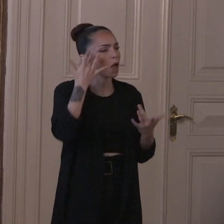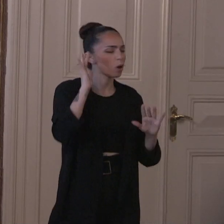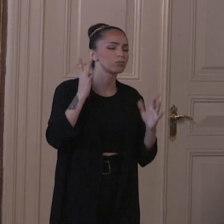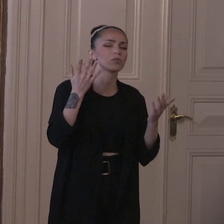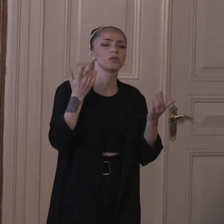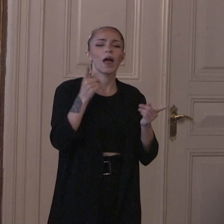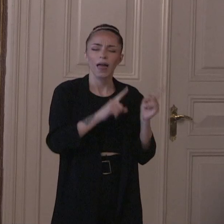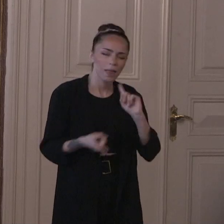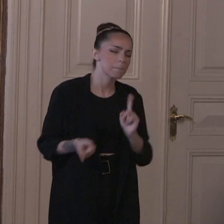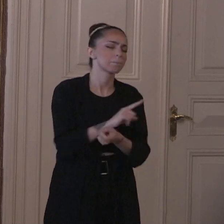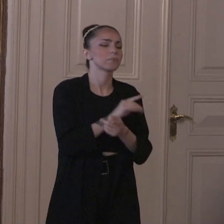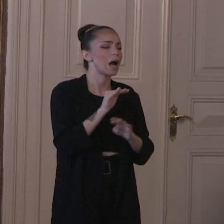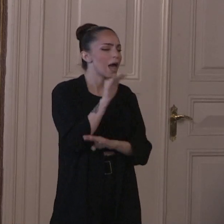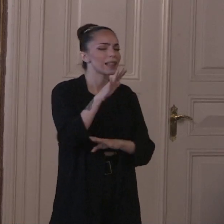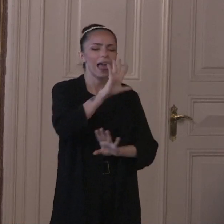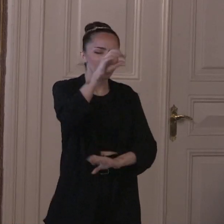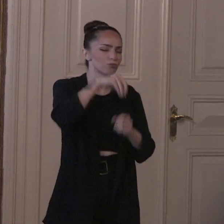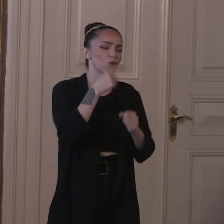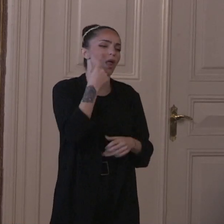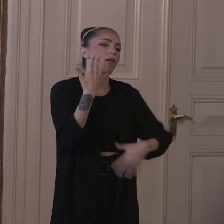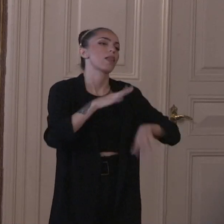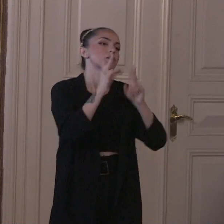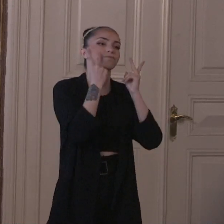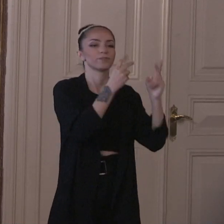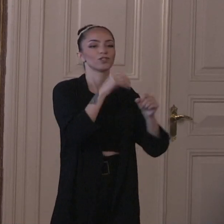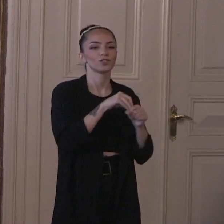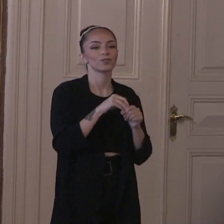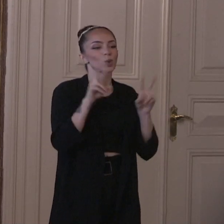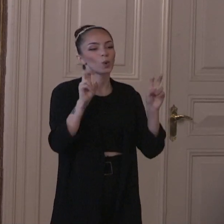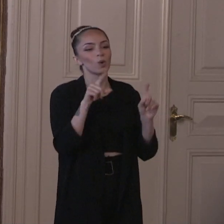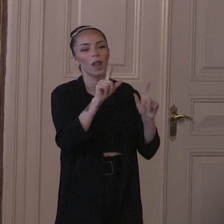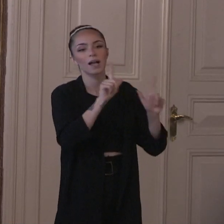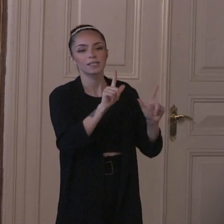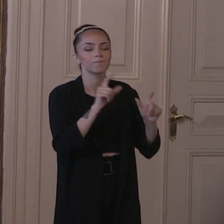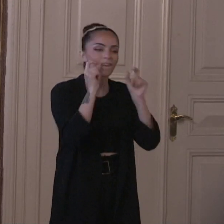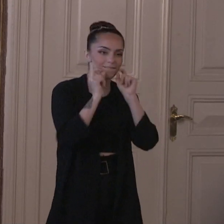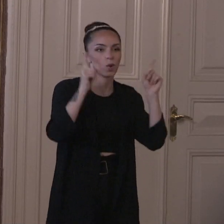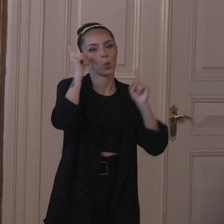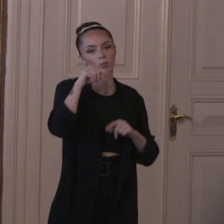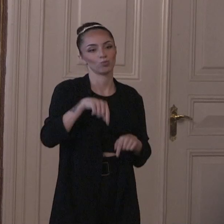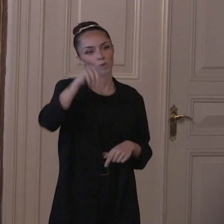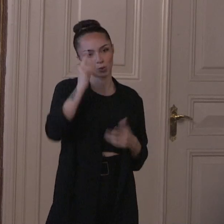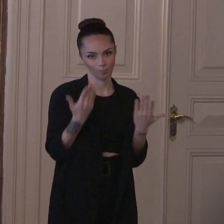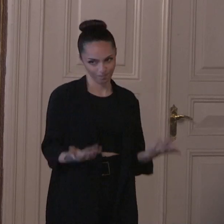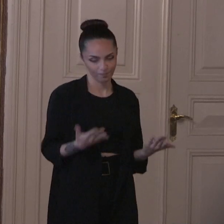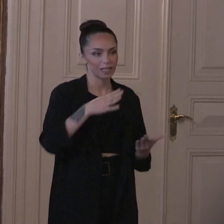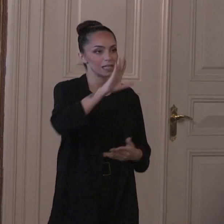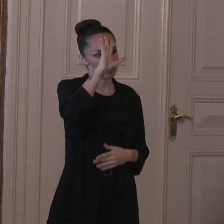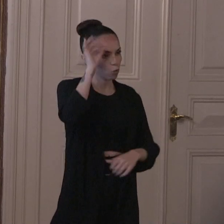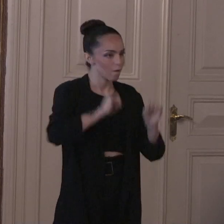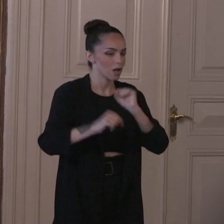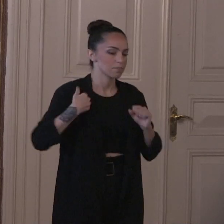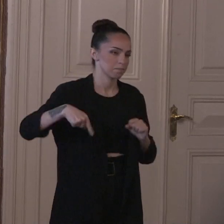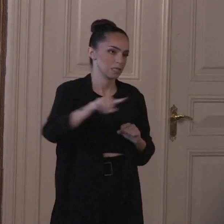alanında engellilerin durumu hakkında farkındalık yaratma günüdür. İstanbul Üniversitesi olarak biz de her